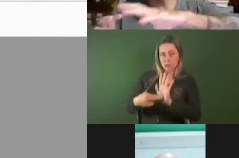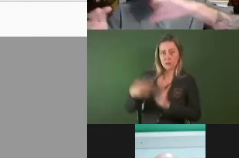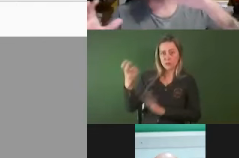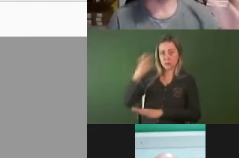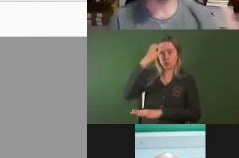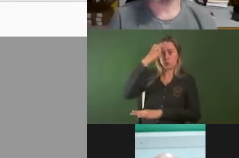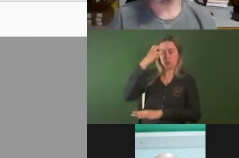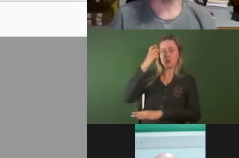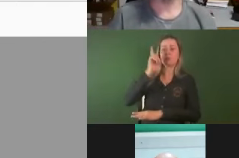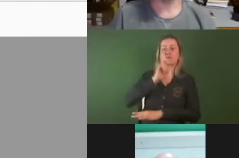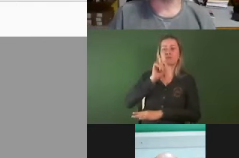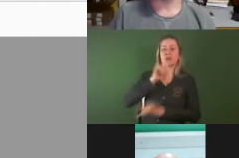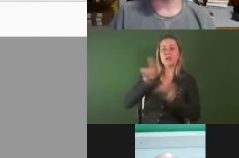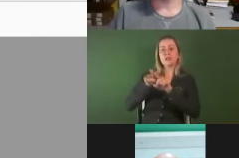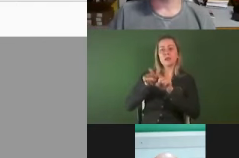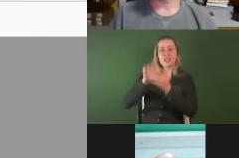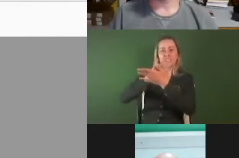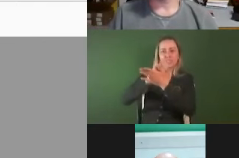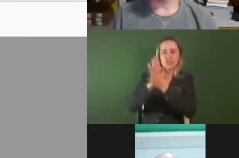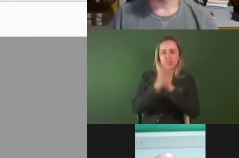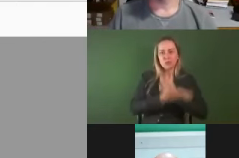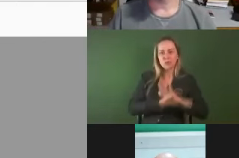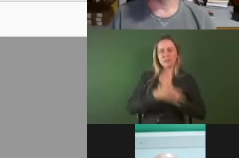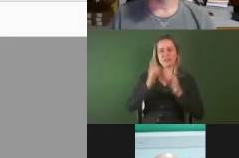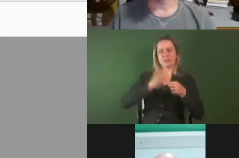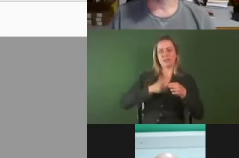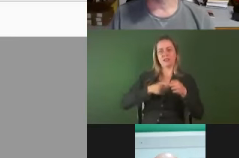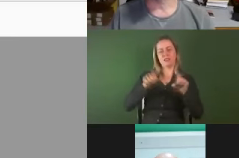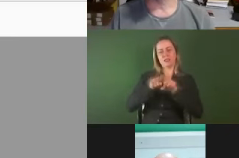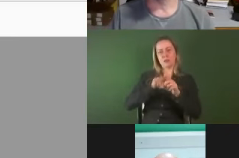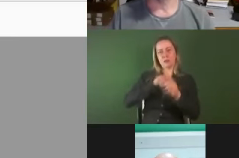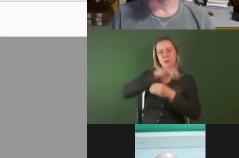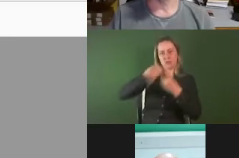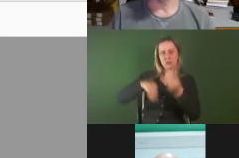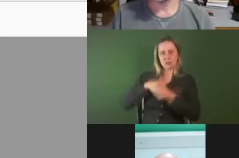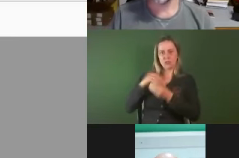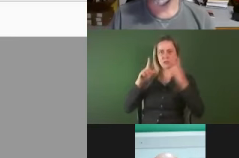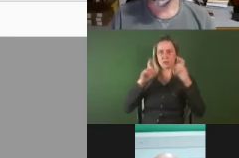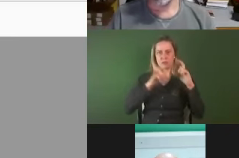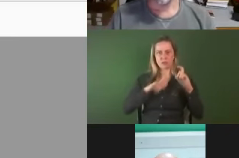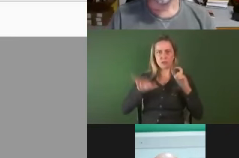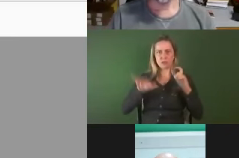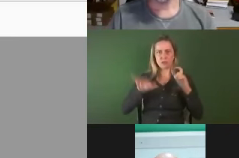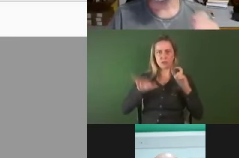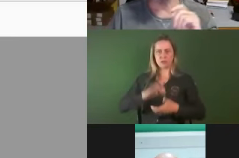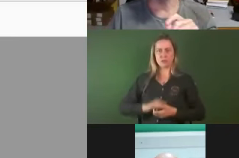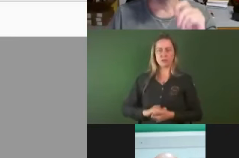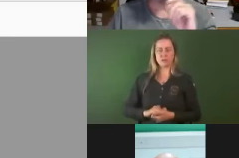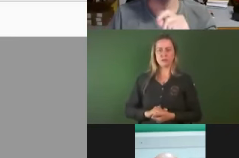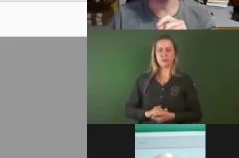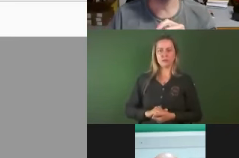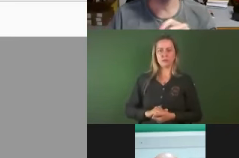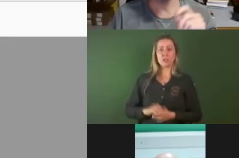os destroços do que foi as bombas em Hiroshima, né? Eu vou passar um videozinho, mas eu só vou mostrar